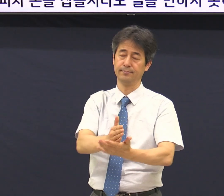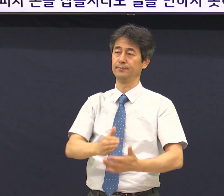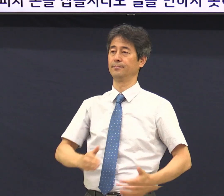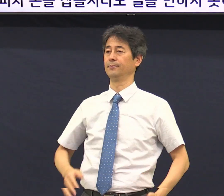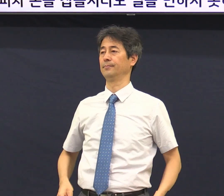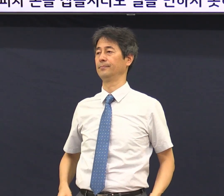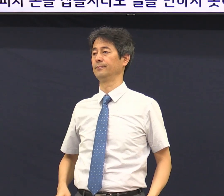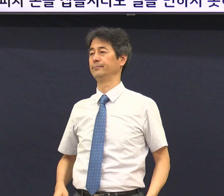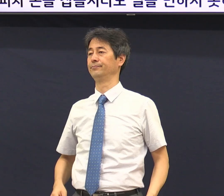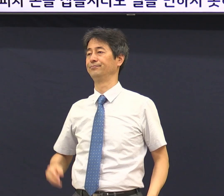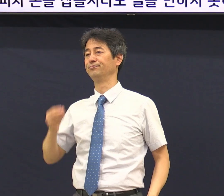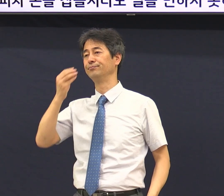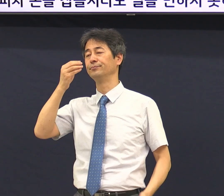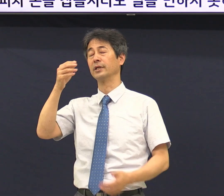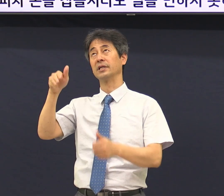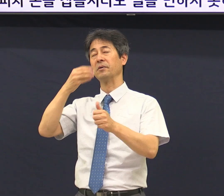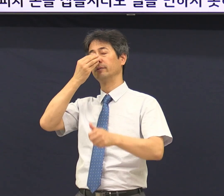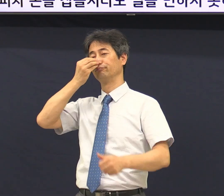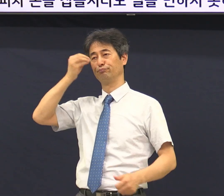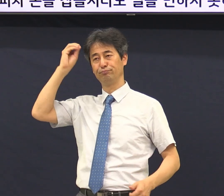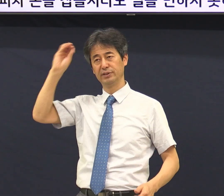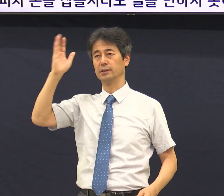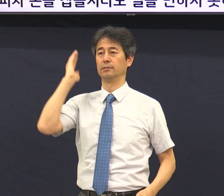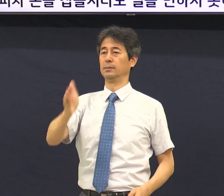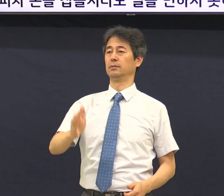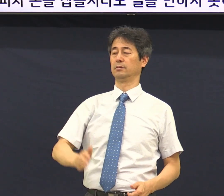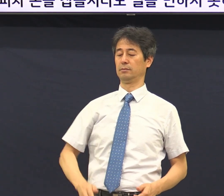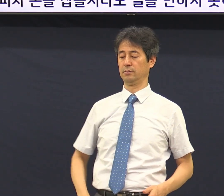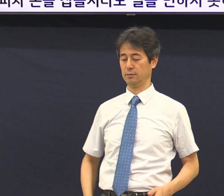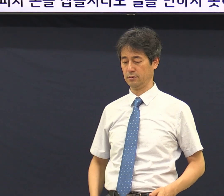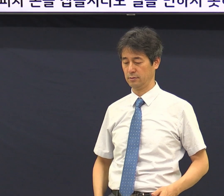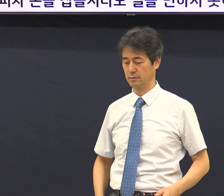섭리를 무시하거나 경히 여기지 마시고,